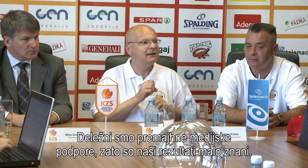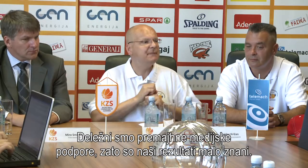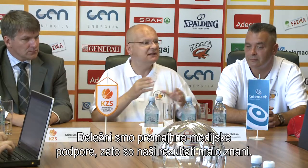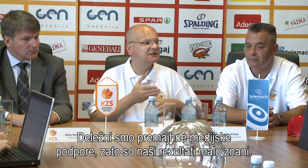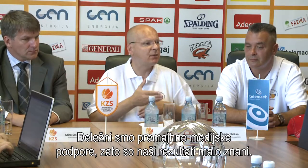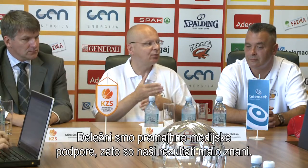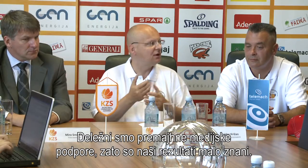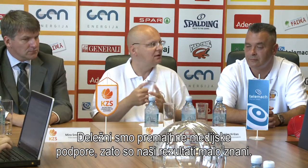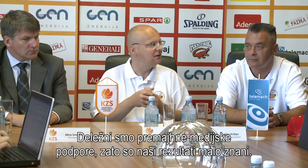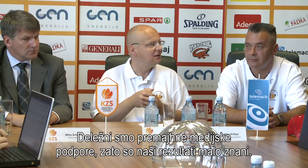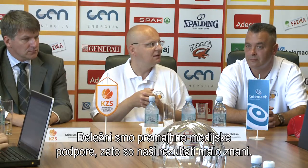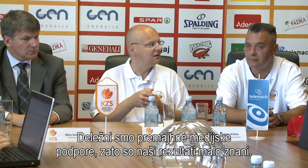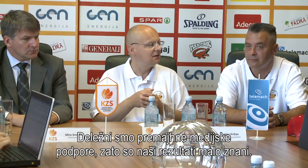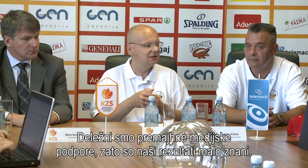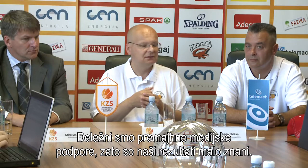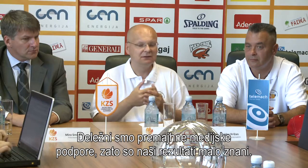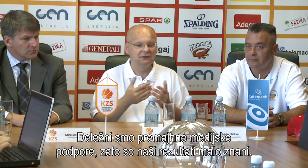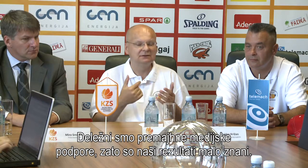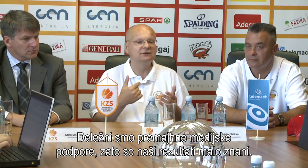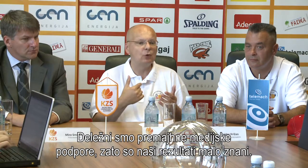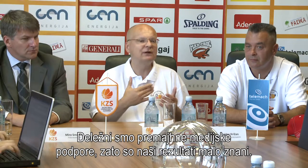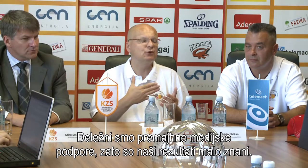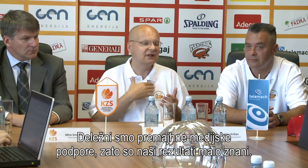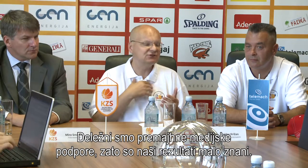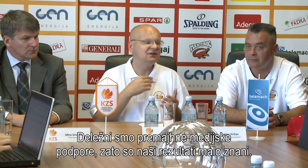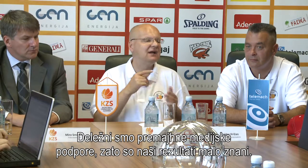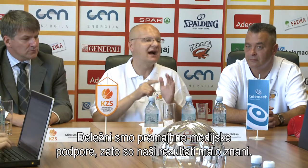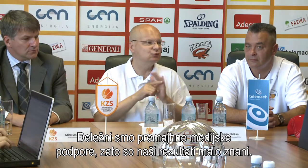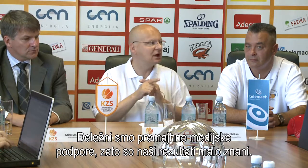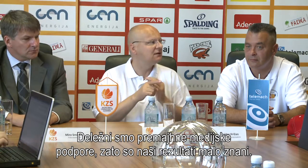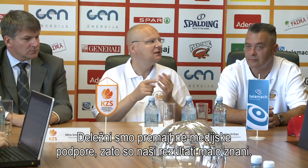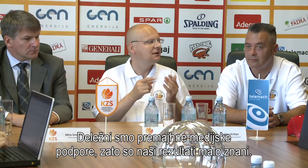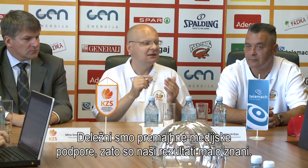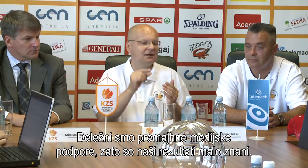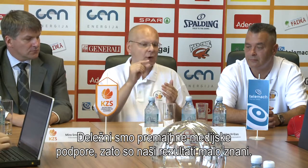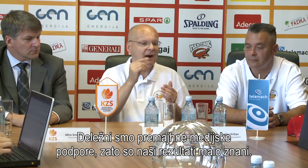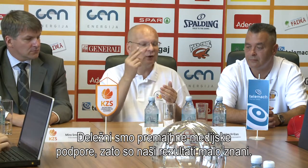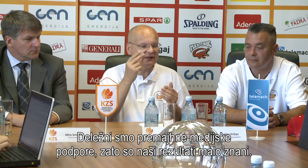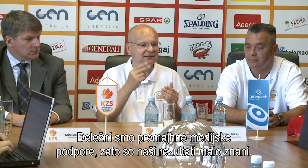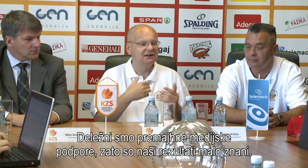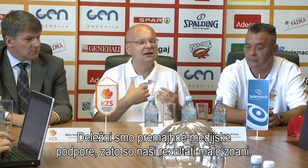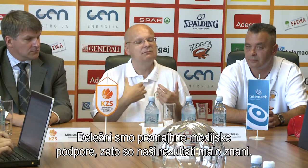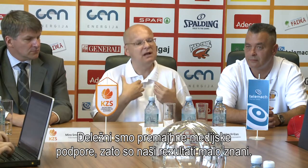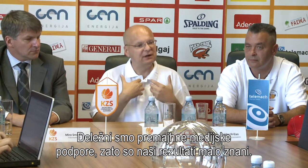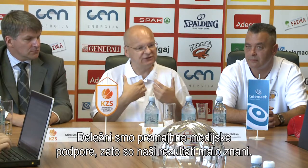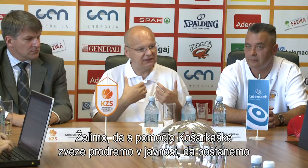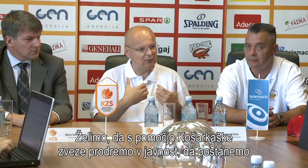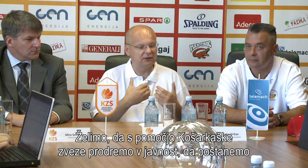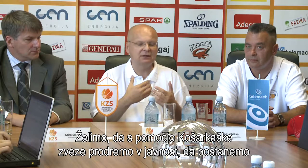Deležni smo premajhne medijske podpore, zato pa so naši rezultati tako malo znani. Želimo